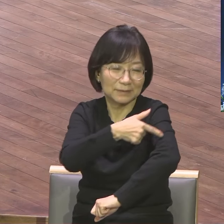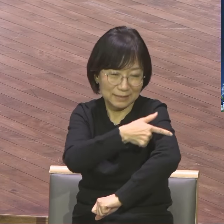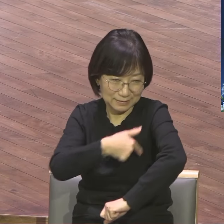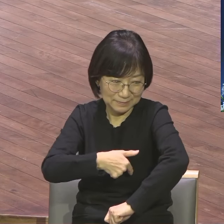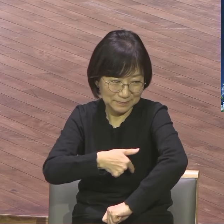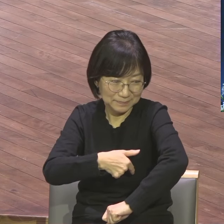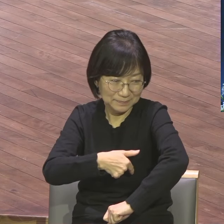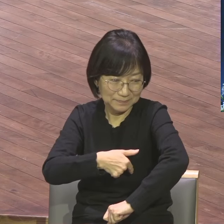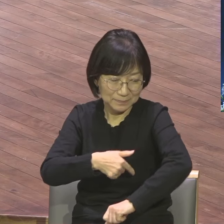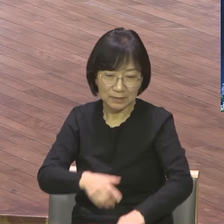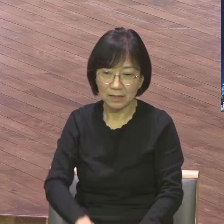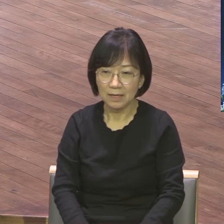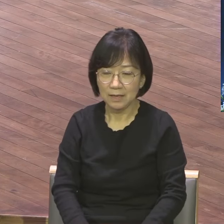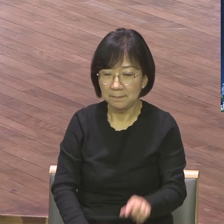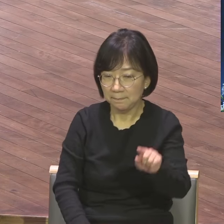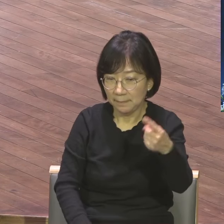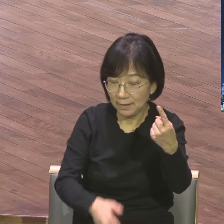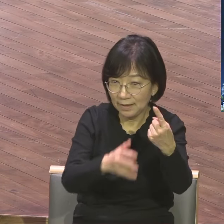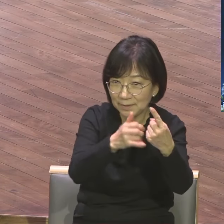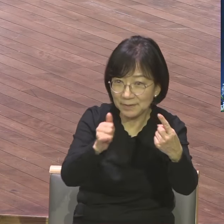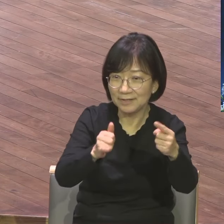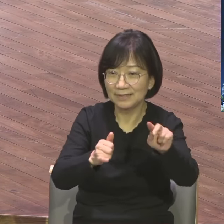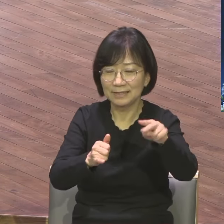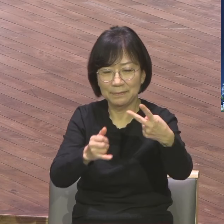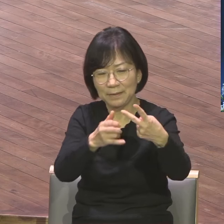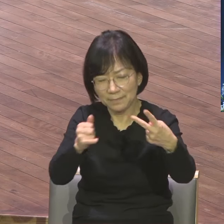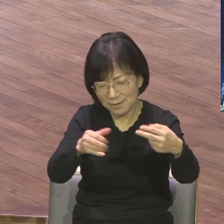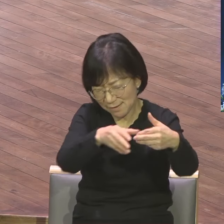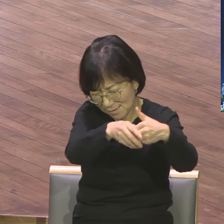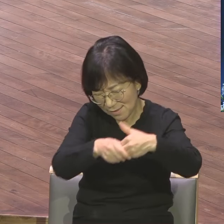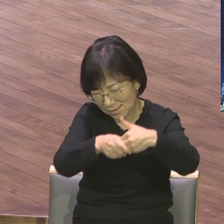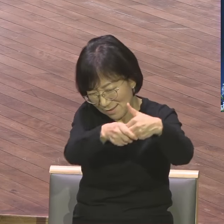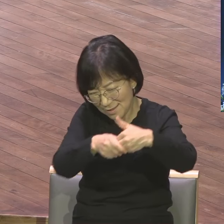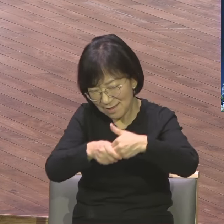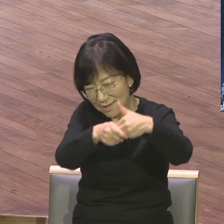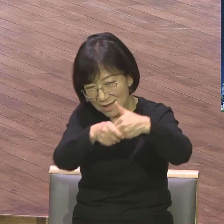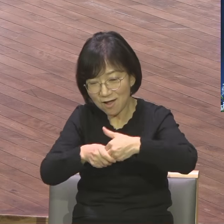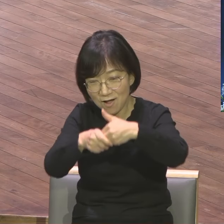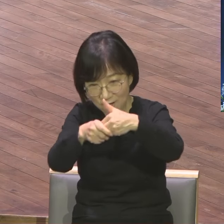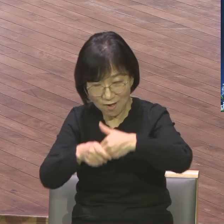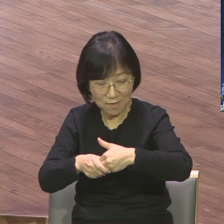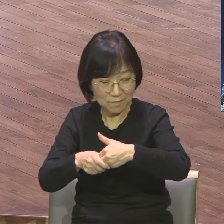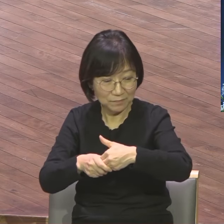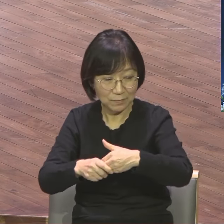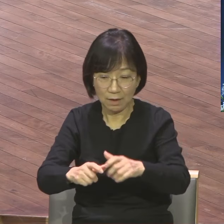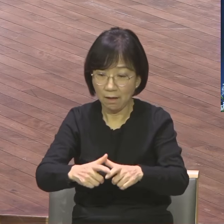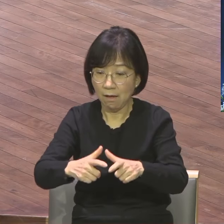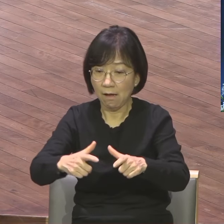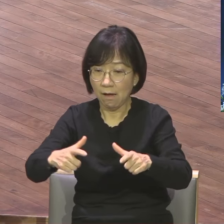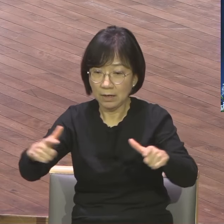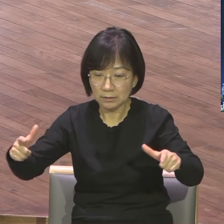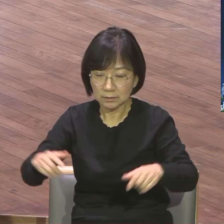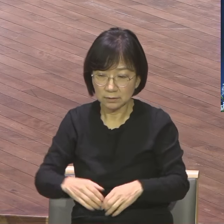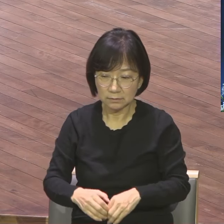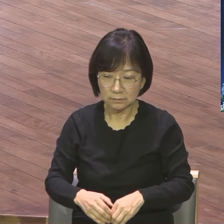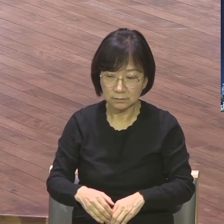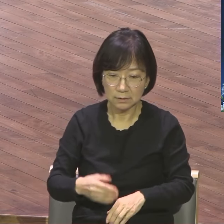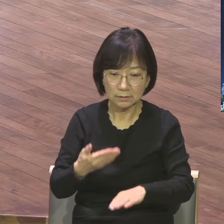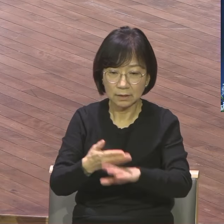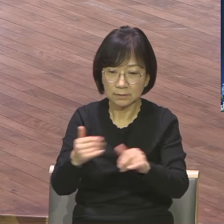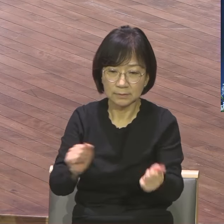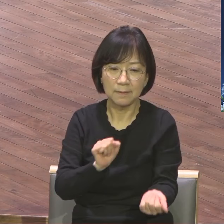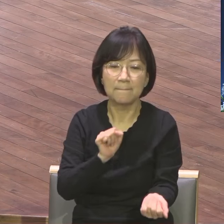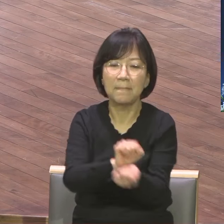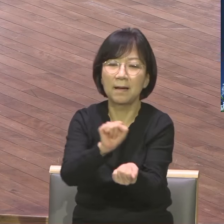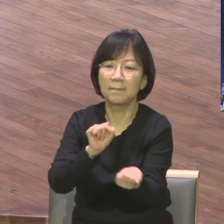100명을 전도하고 200명을 전도하니까 그 주변의 모든 사람이 어떻게 합니까? 이 전도의 불이 옮겨지는 거예요. 우리